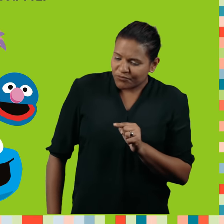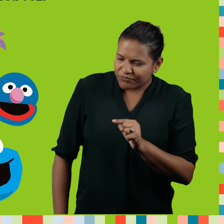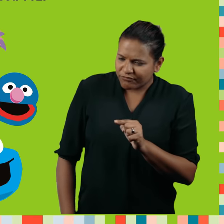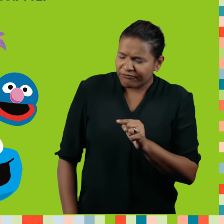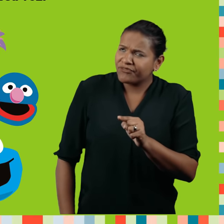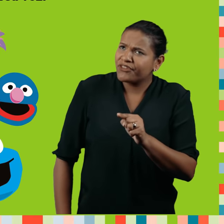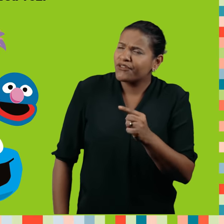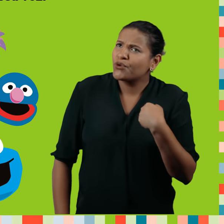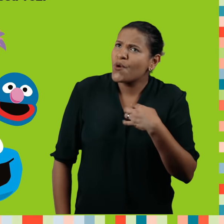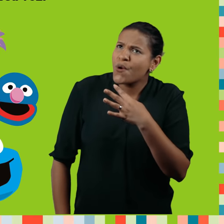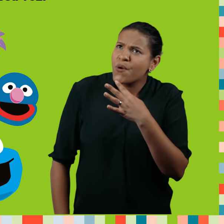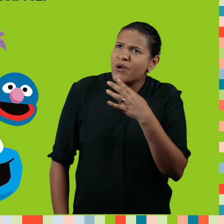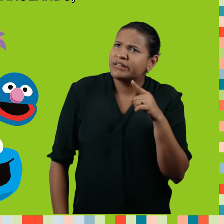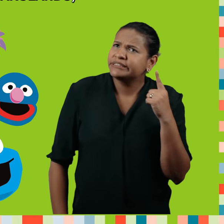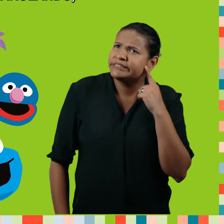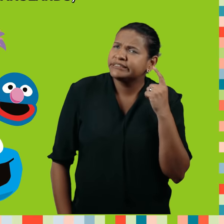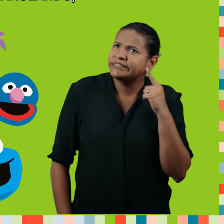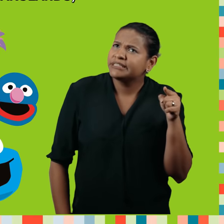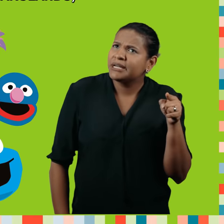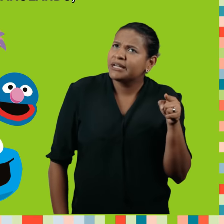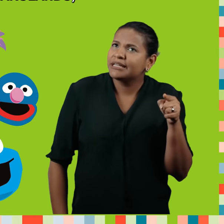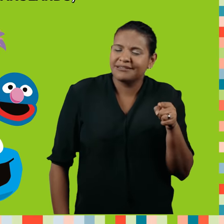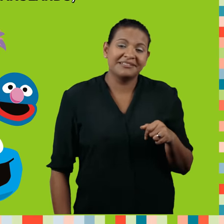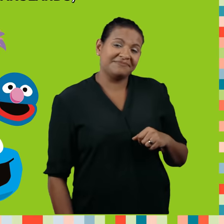Eu conheço essa voz!